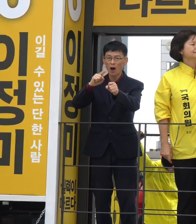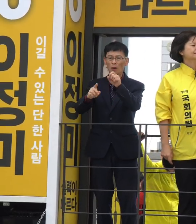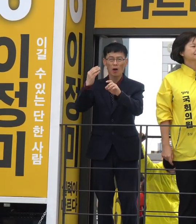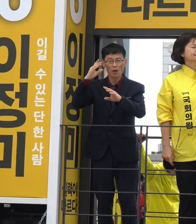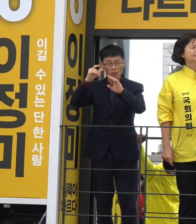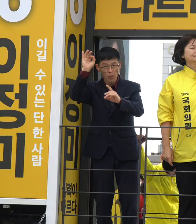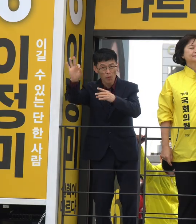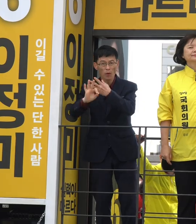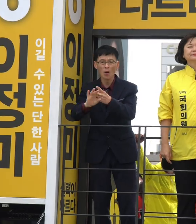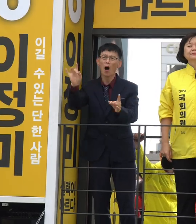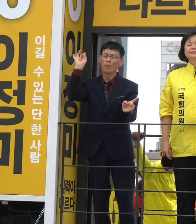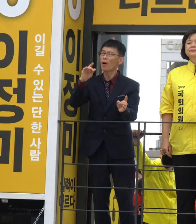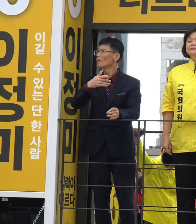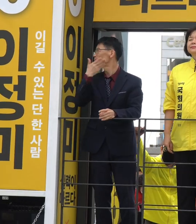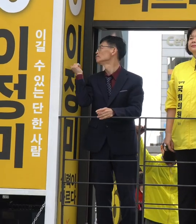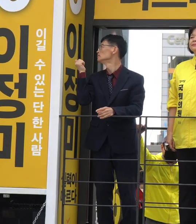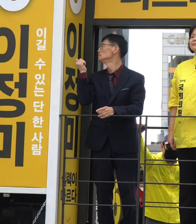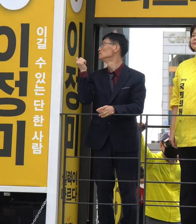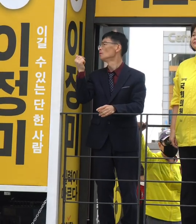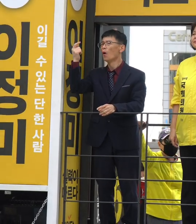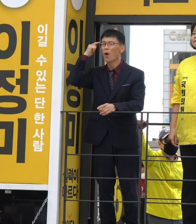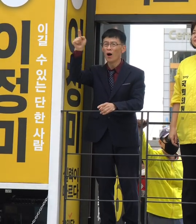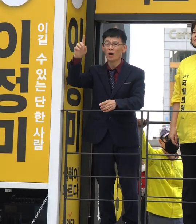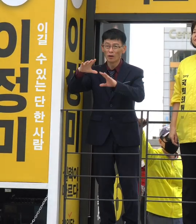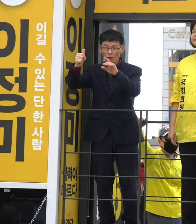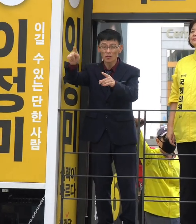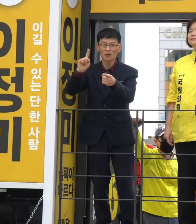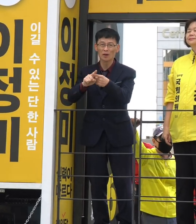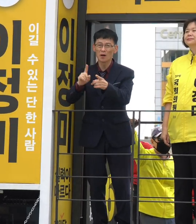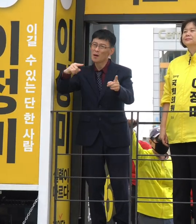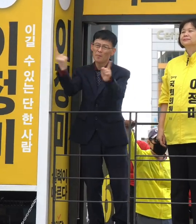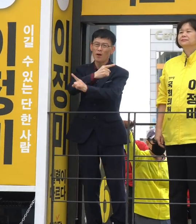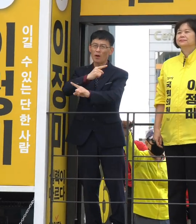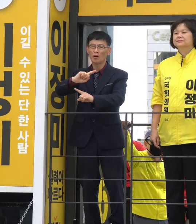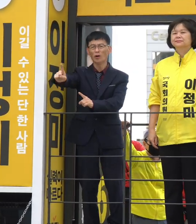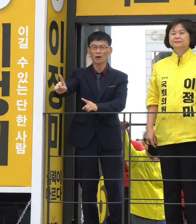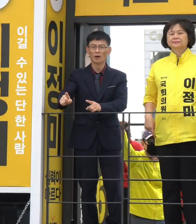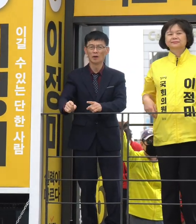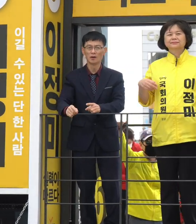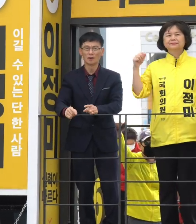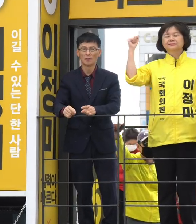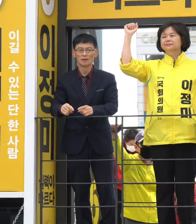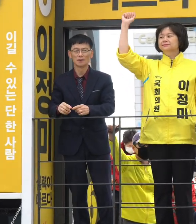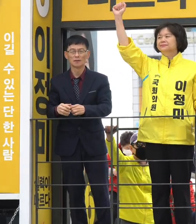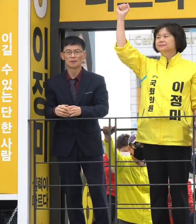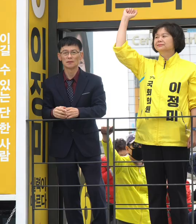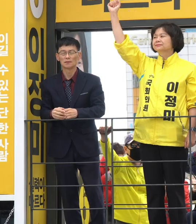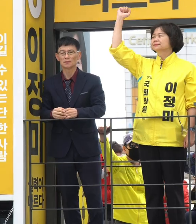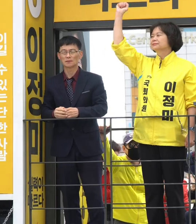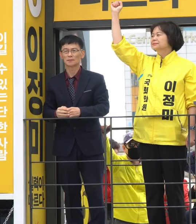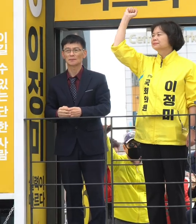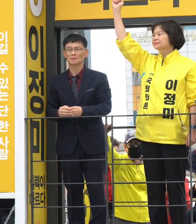대한민국 국회는 외면했습니다, 여러분. 이런 국회 바꿔야 되지 않겠습니까?